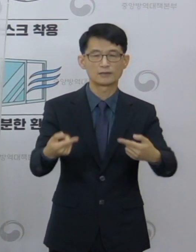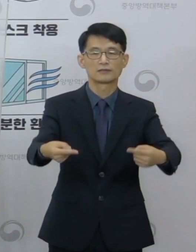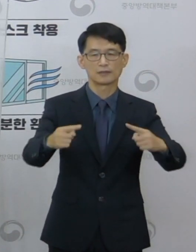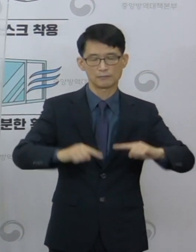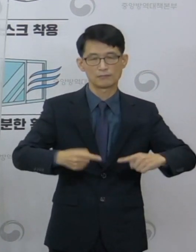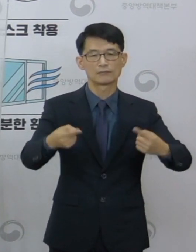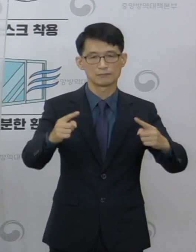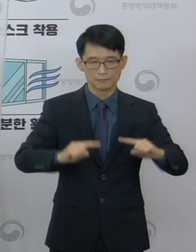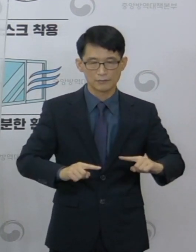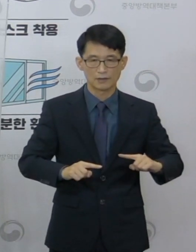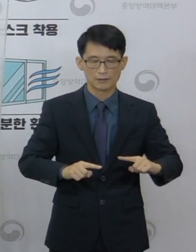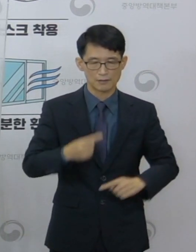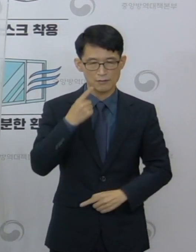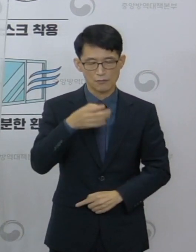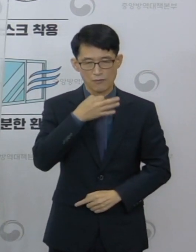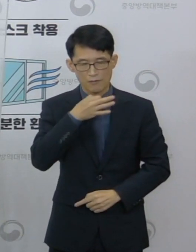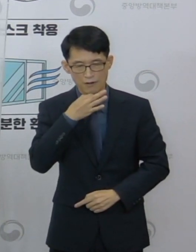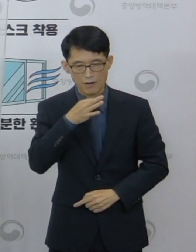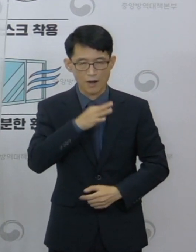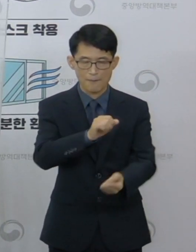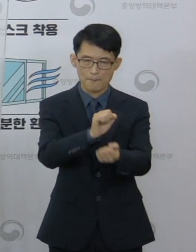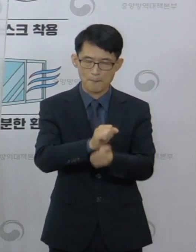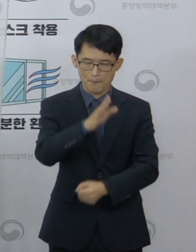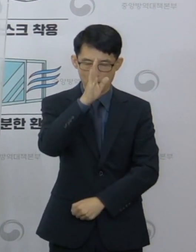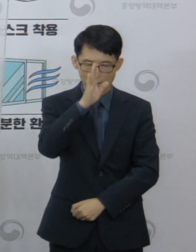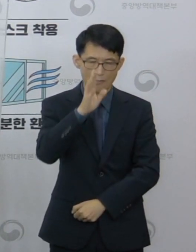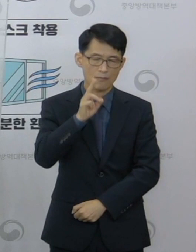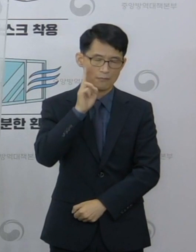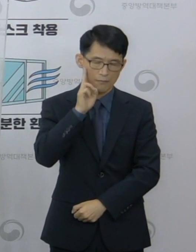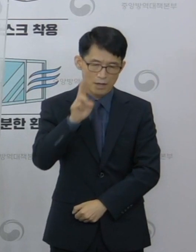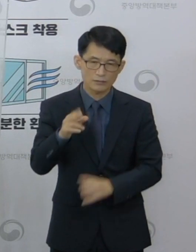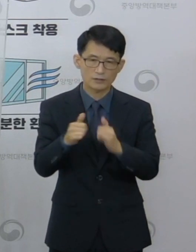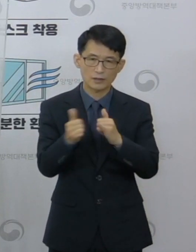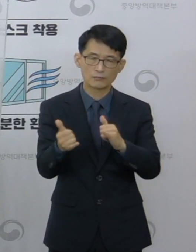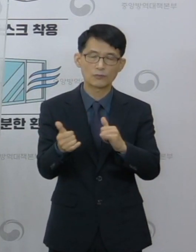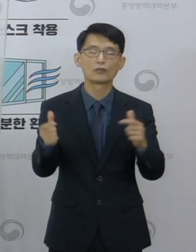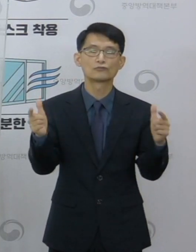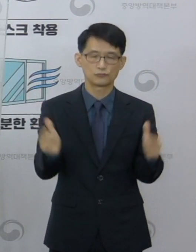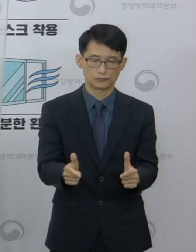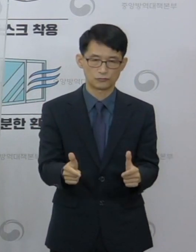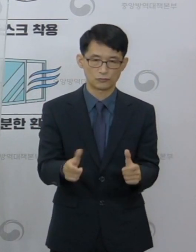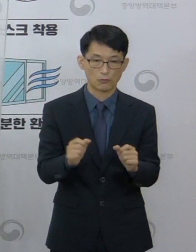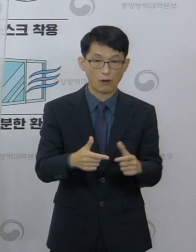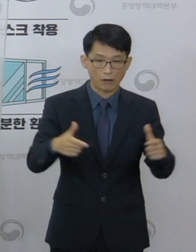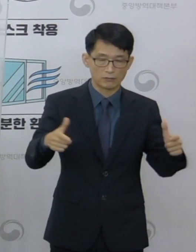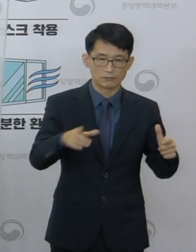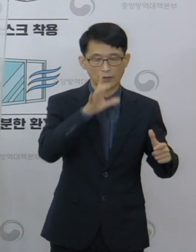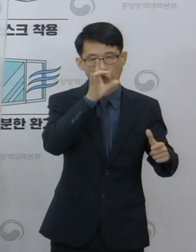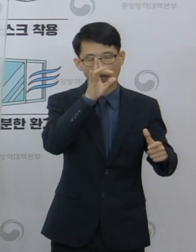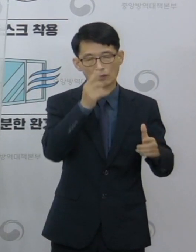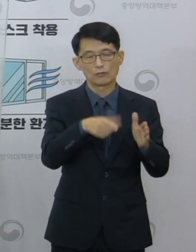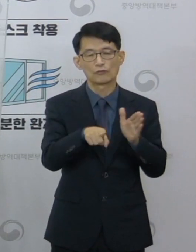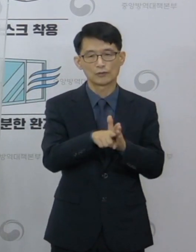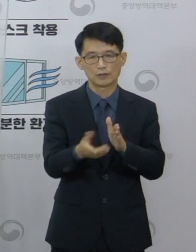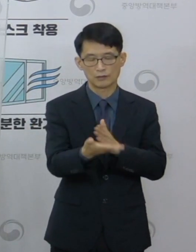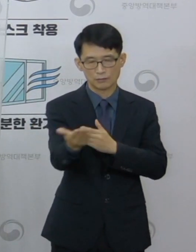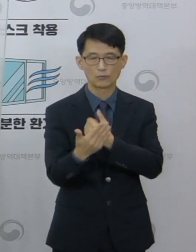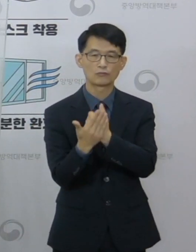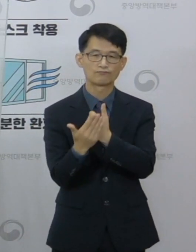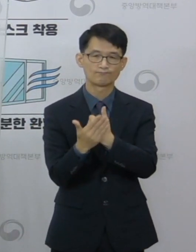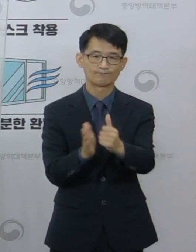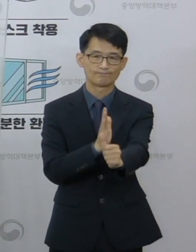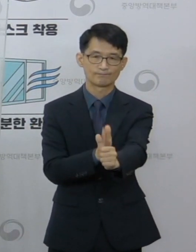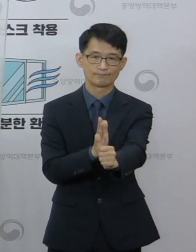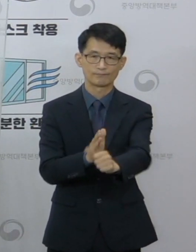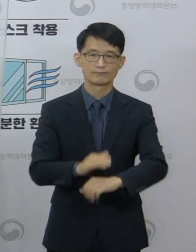주셔서 인플루엔자로 인한 중증 환자 감소 및 확산 방지를 위해서 노력해 주실 것을 부탁